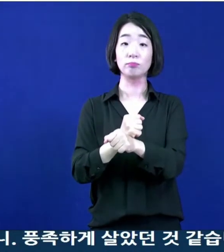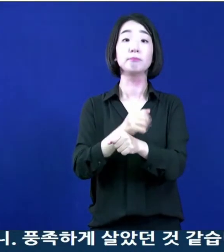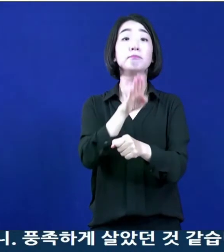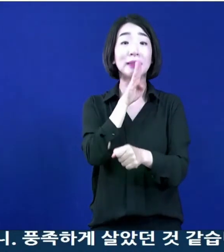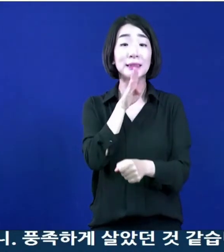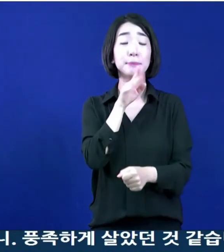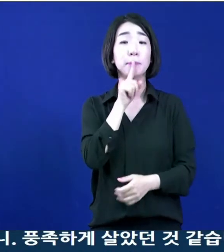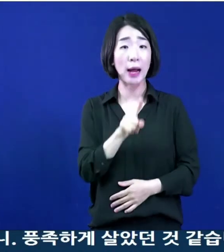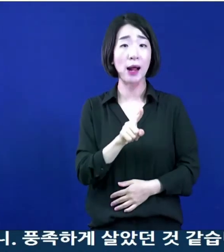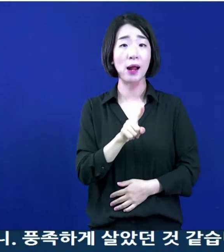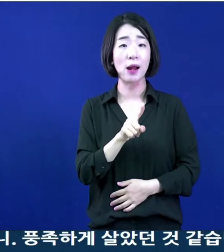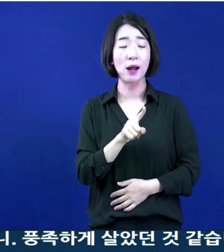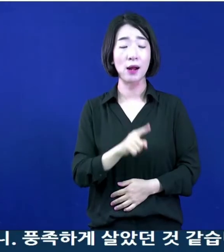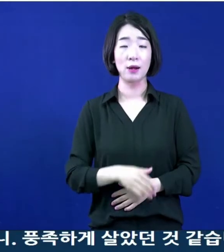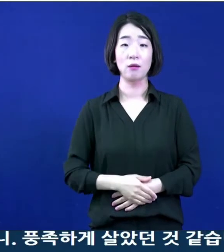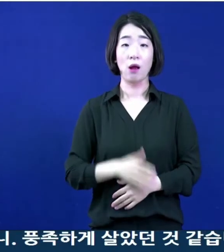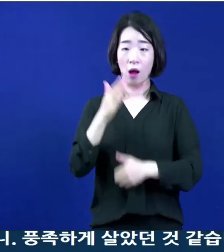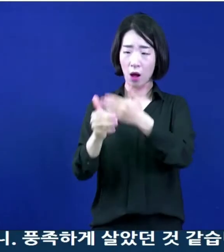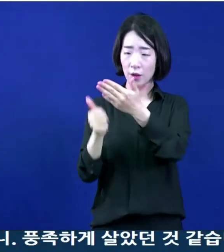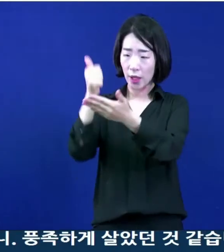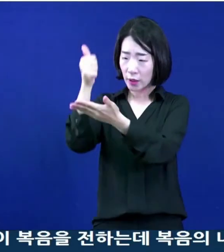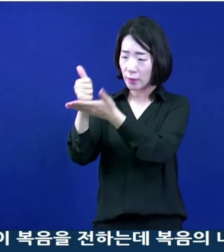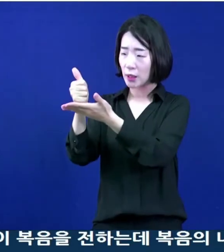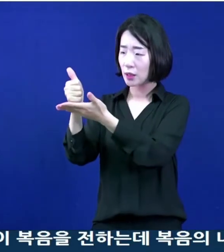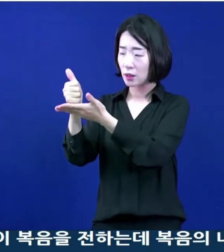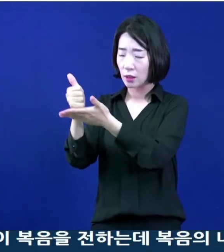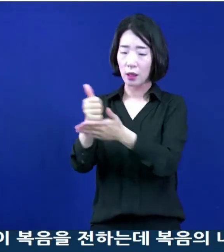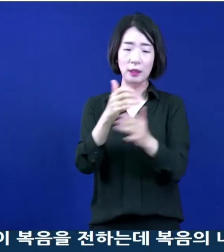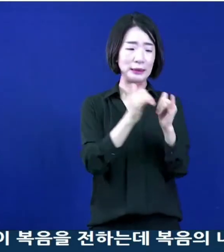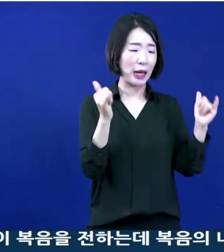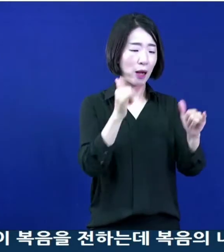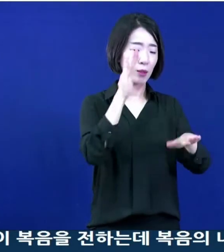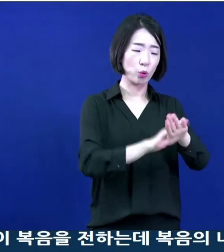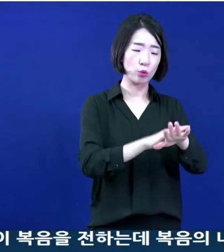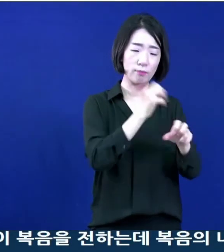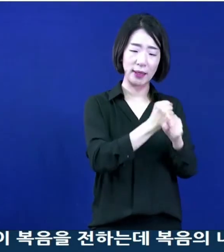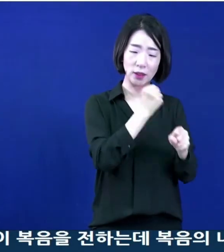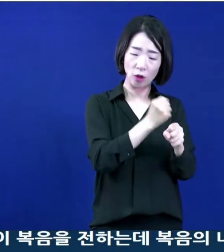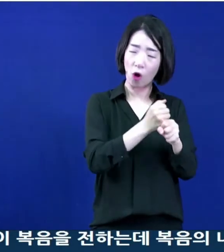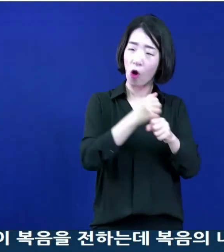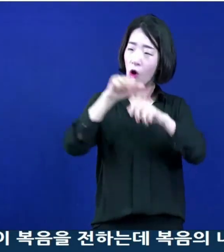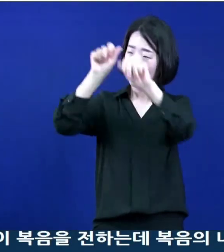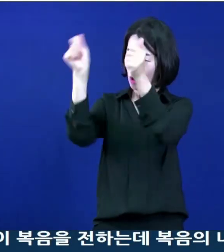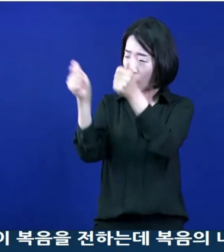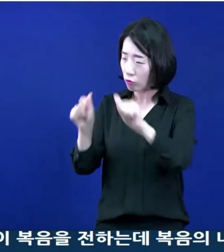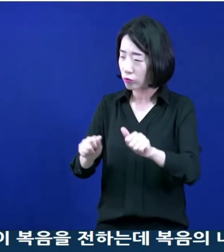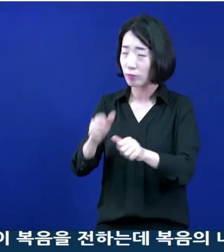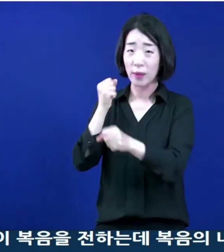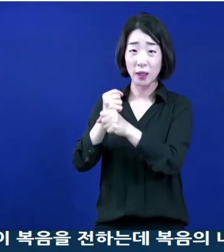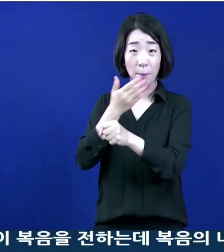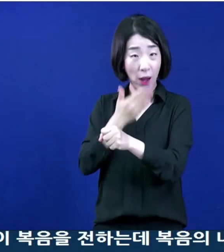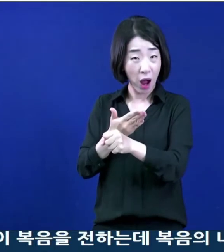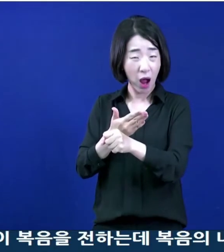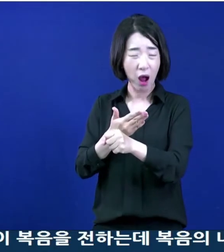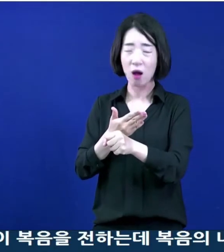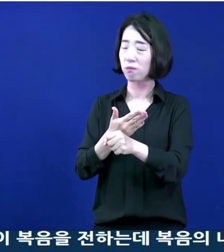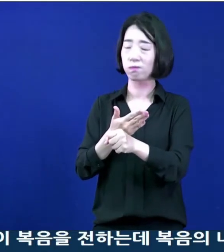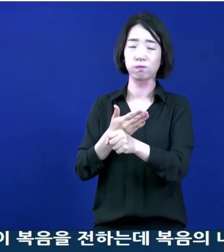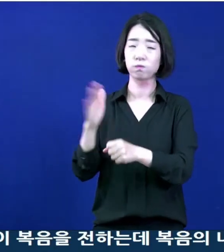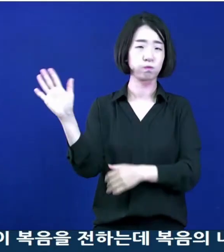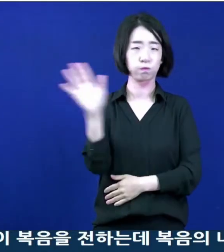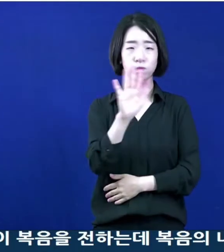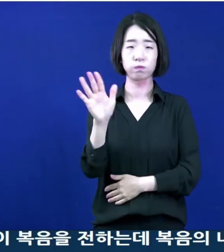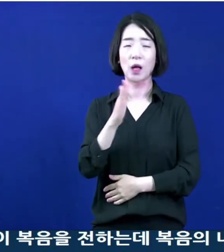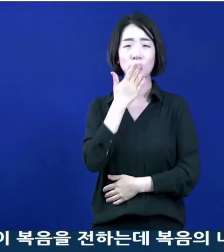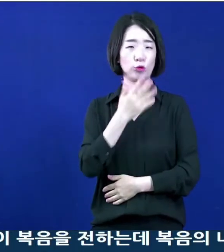그죠? 하나님이 어떻게 사람의 손으로 만든 게 하나님이 될 수 있어요? 안 되는 거지 않습니까? 이거 우상,